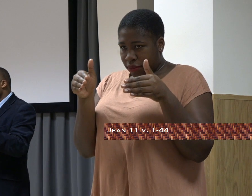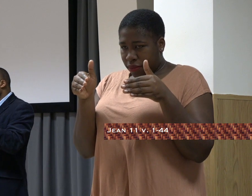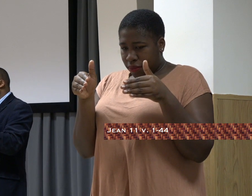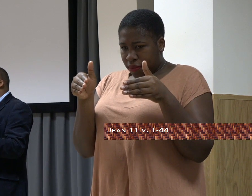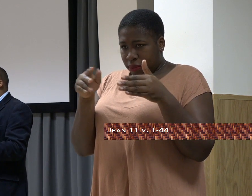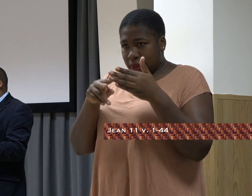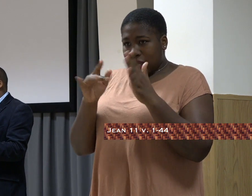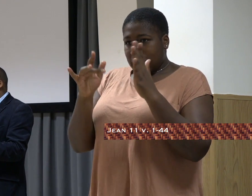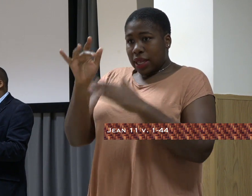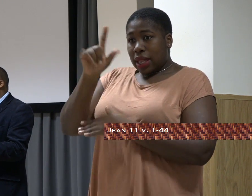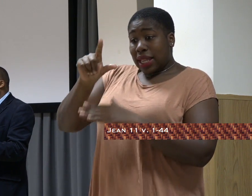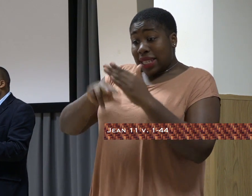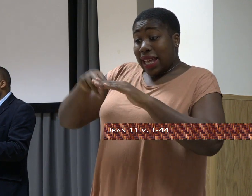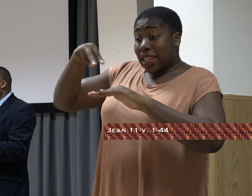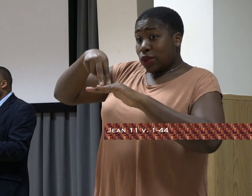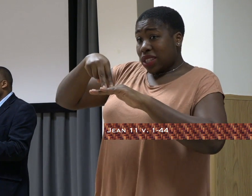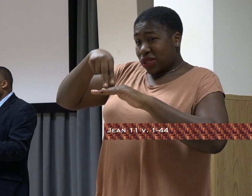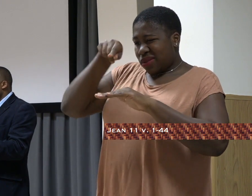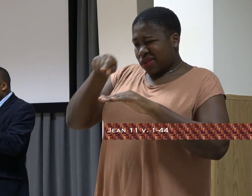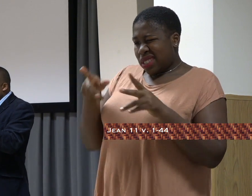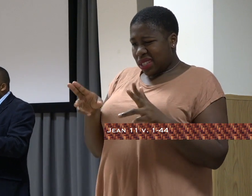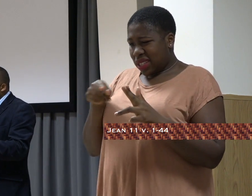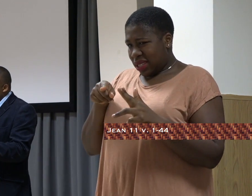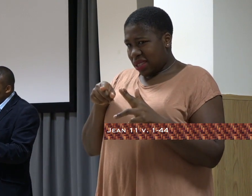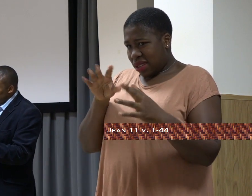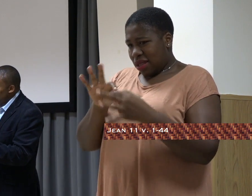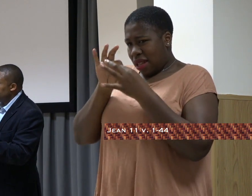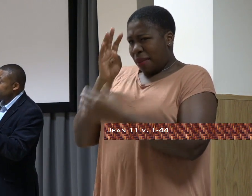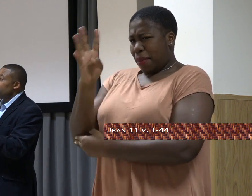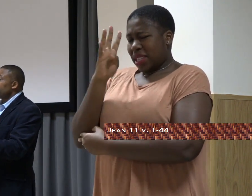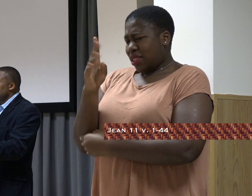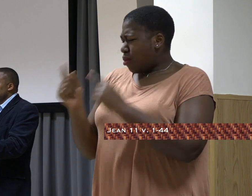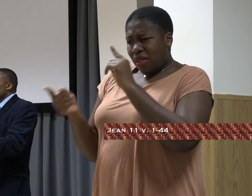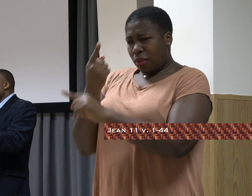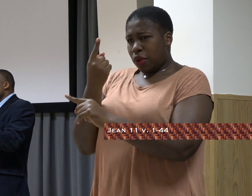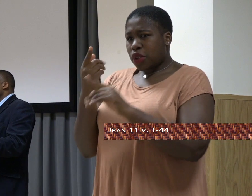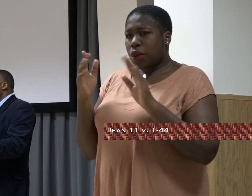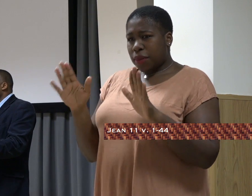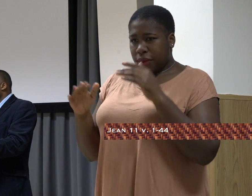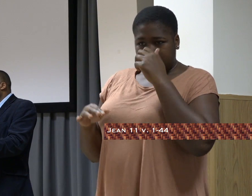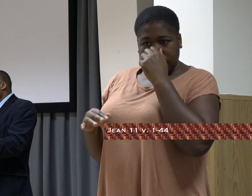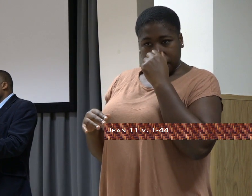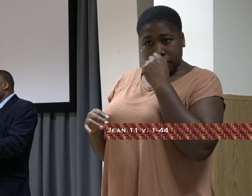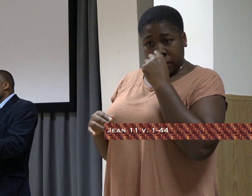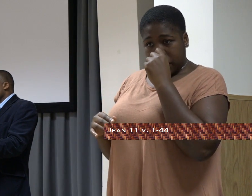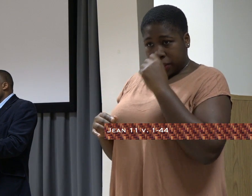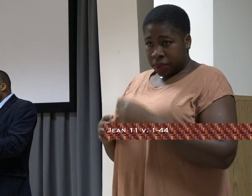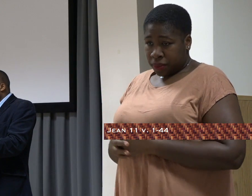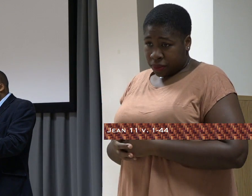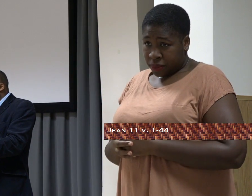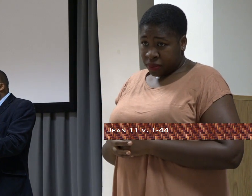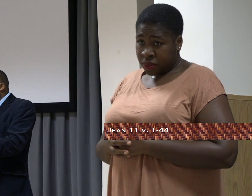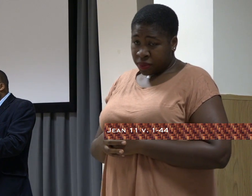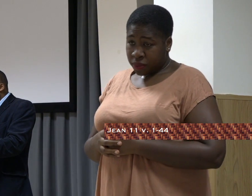Cela va être le cœur de mon message. Mais je crois que le contexte dans lequel cette résurrection a eu lieu est